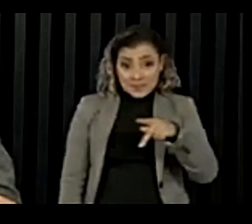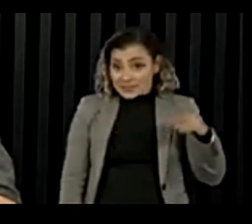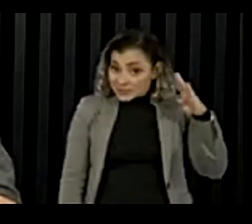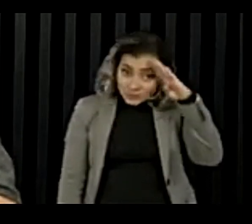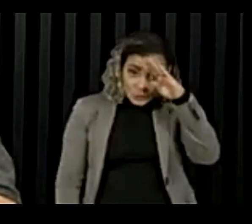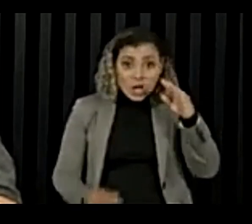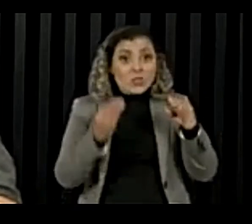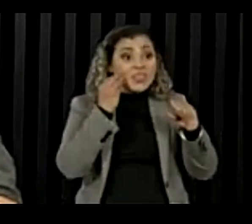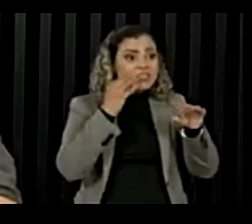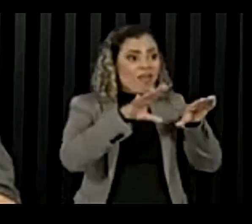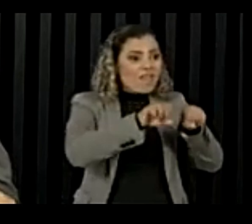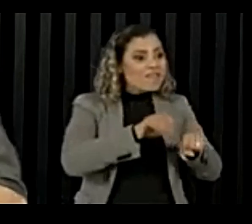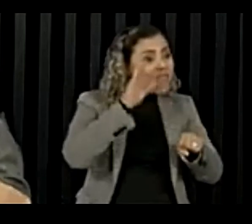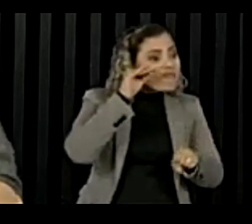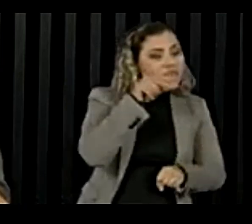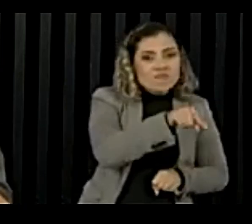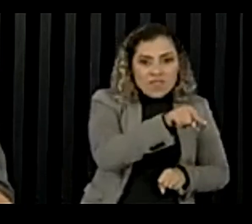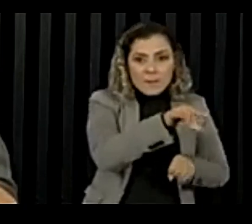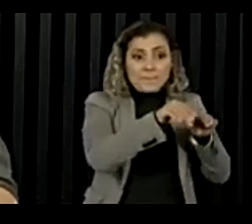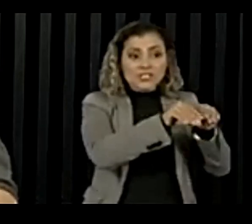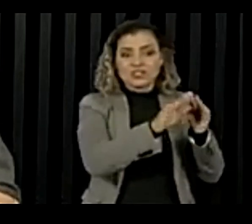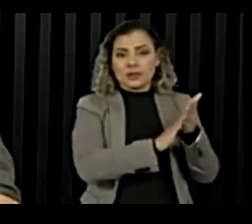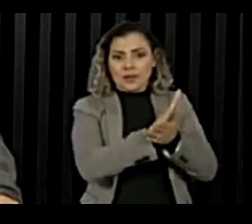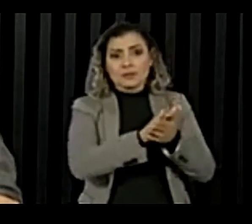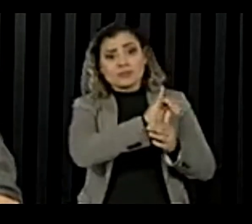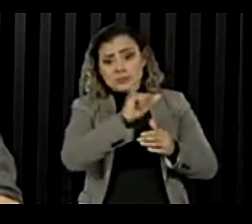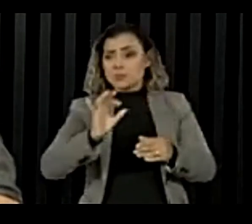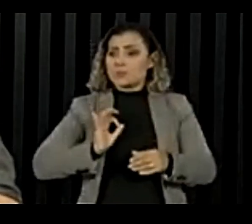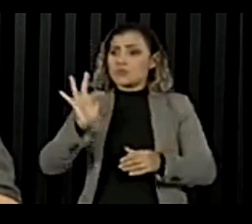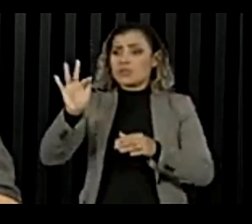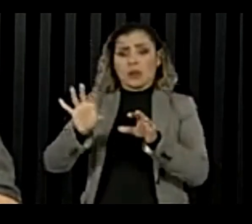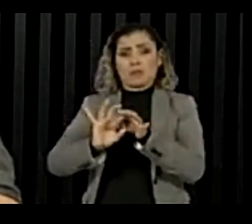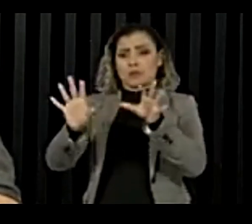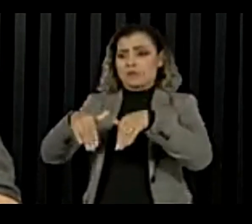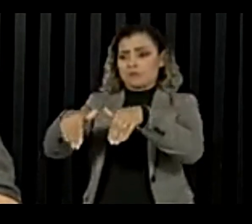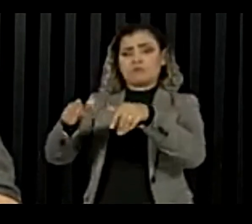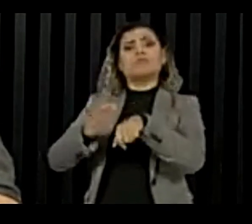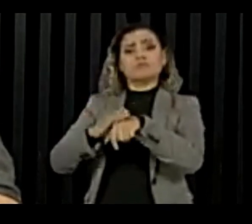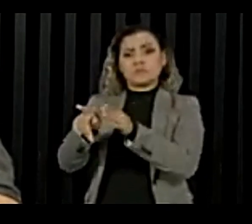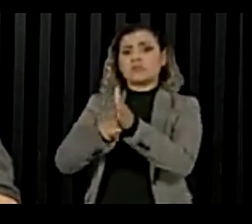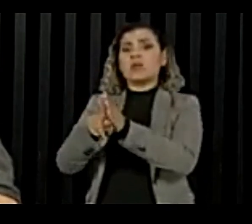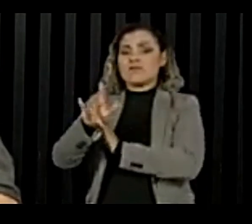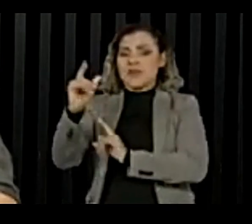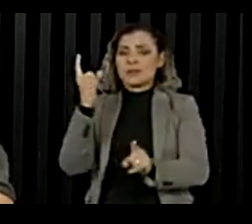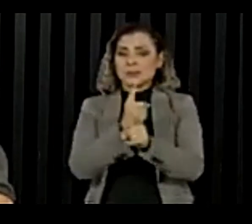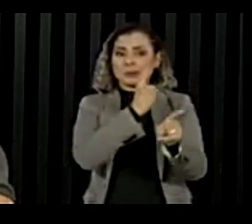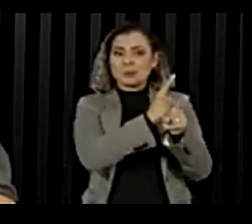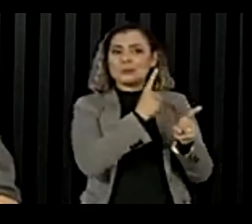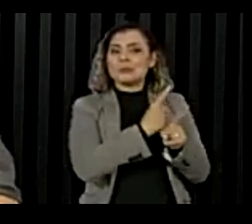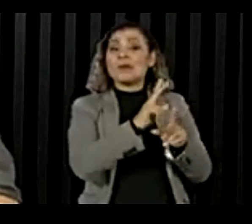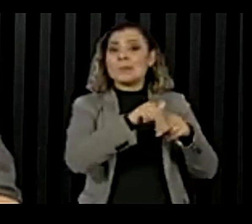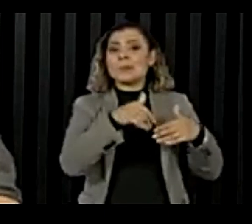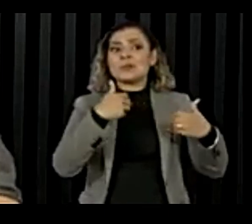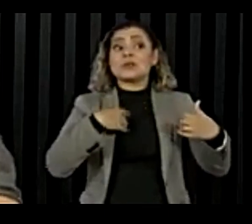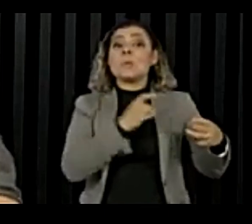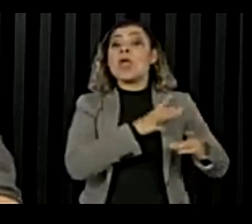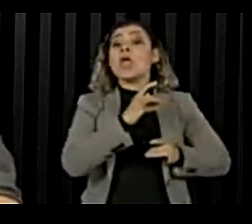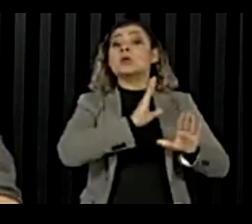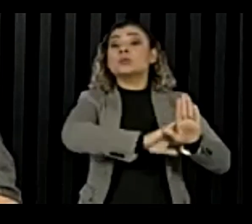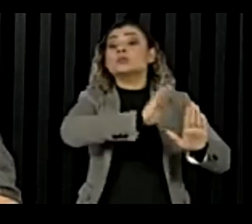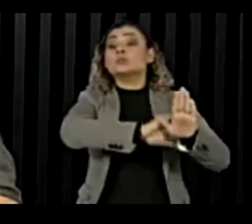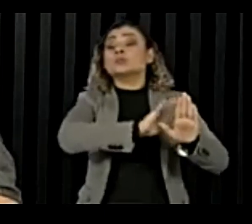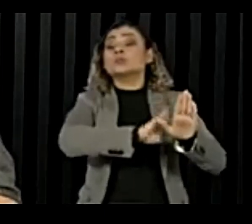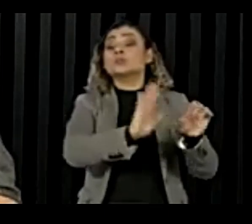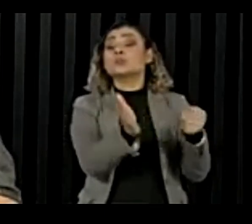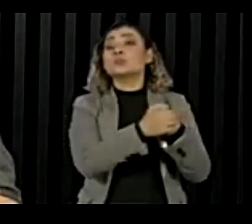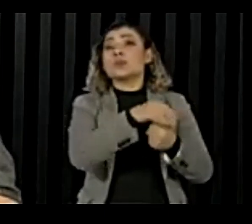tentando fazer, se realmente deixarem a Polícia Federal trabalhar, eu acho que eles vão conseguir chegar à raiz do problema. Eu acho que esse é o grande pânico estabelecido dentro